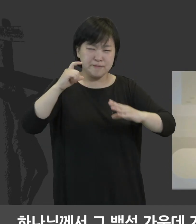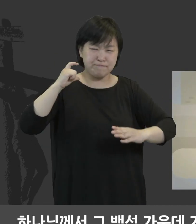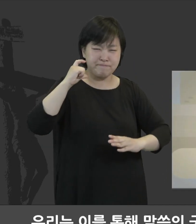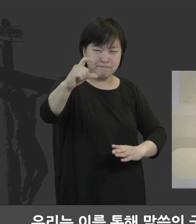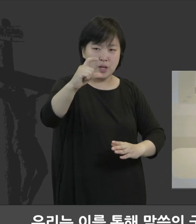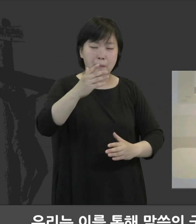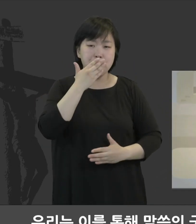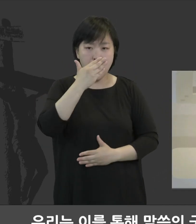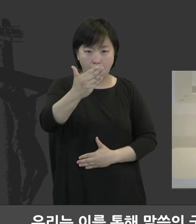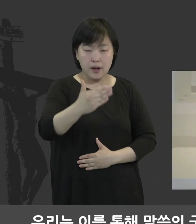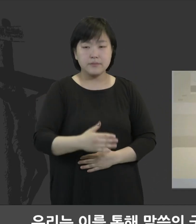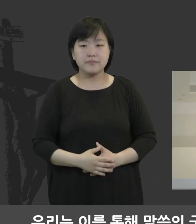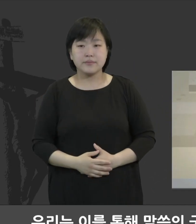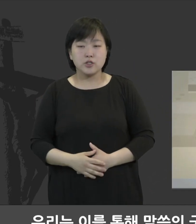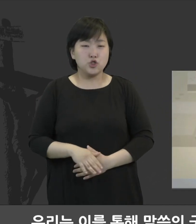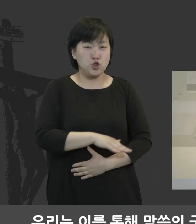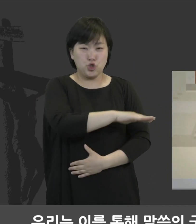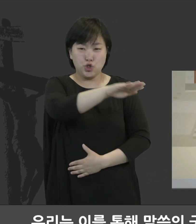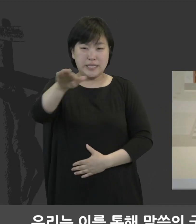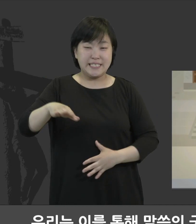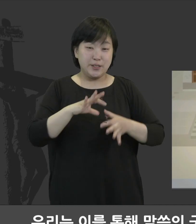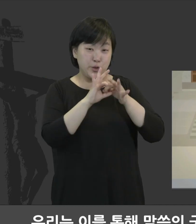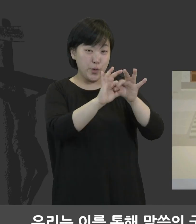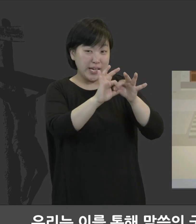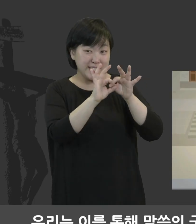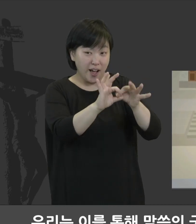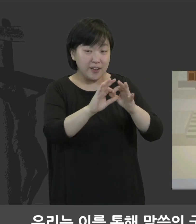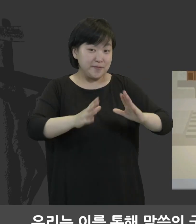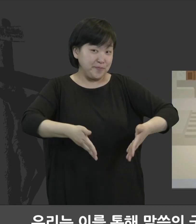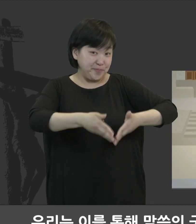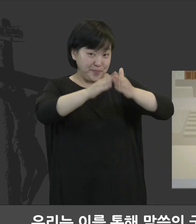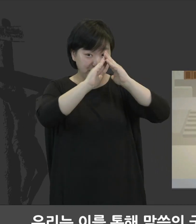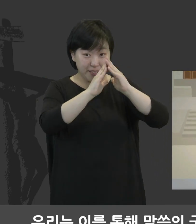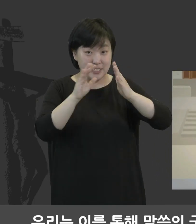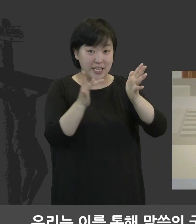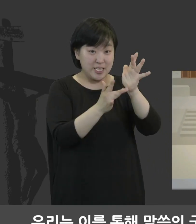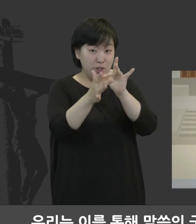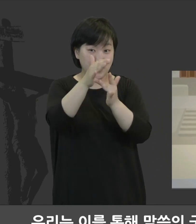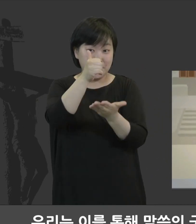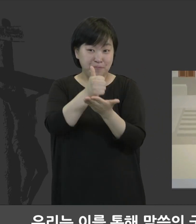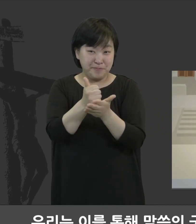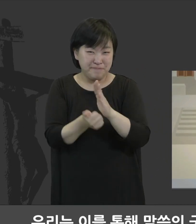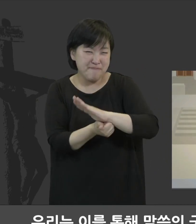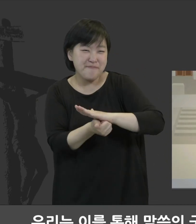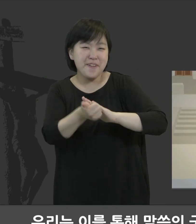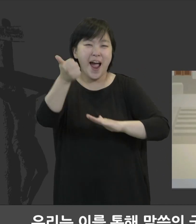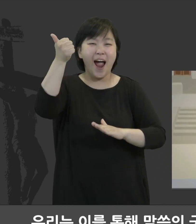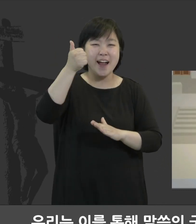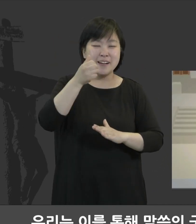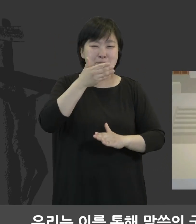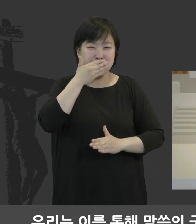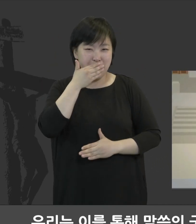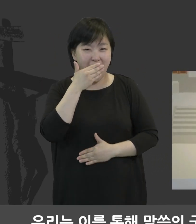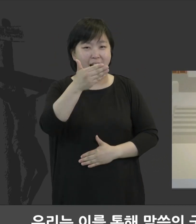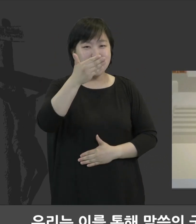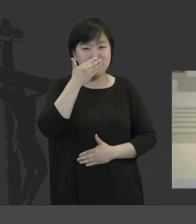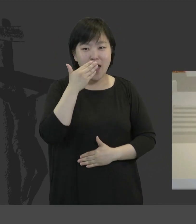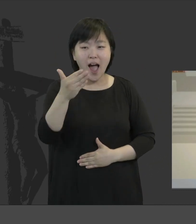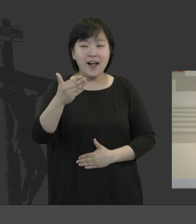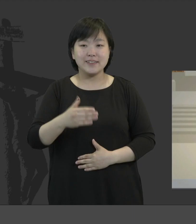것입니다. 우리는 이를 통해 말씀의 궁극적인 성취인 메시아를 소망하며 바라보게